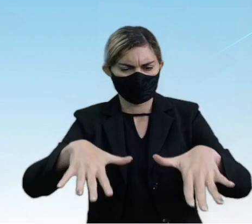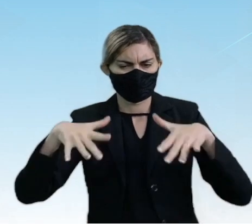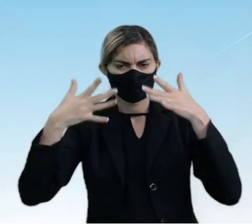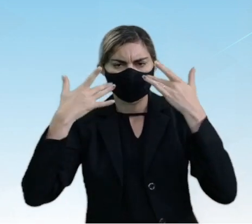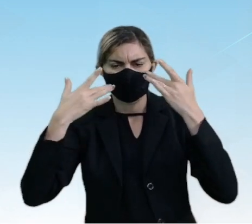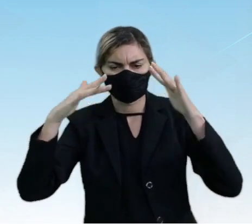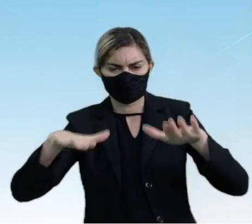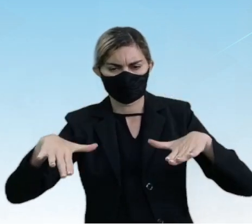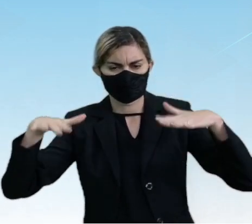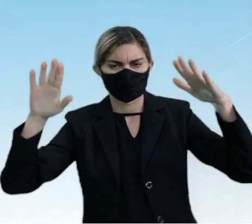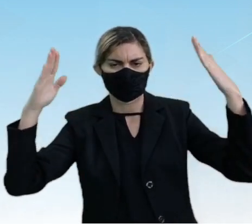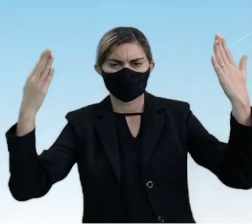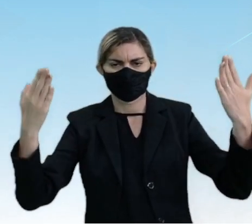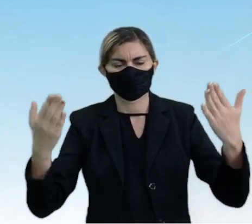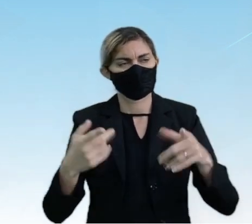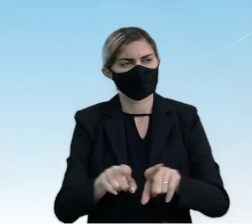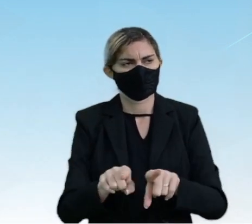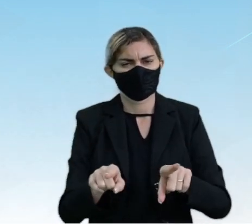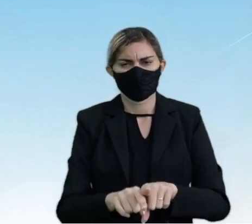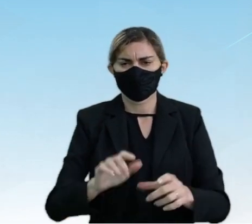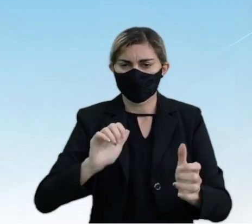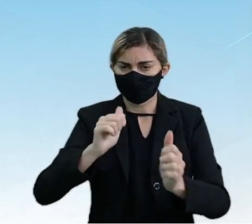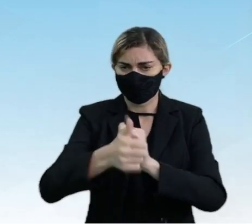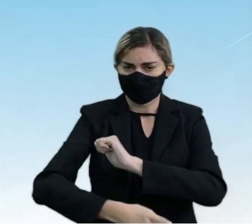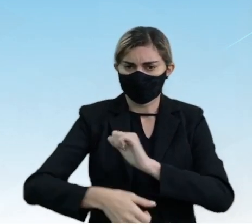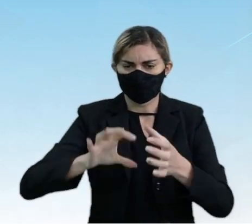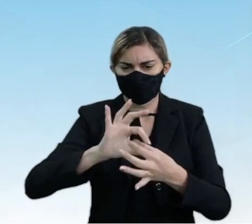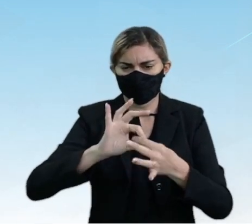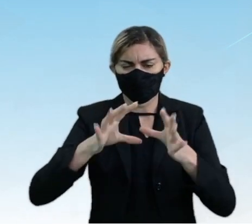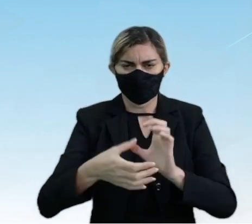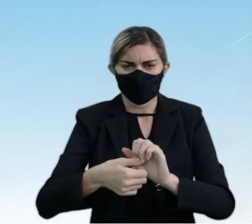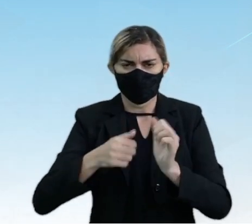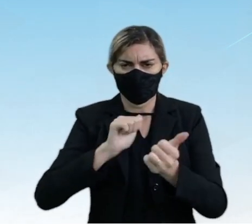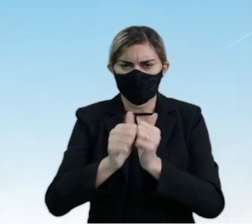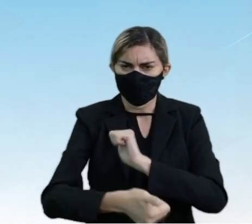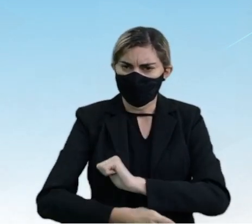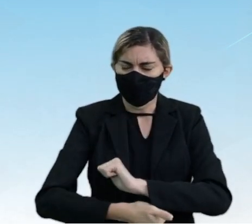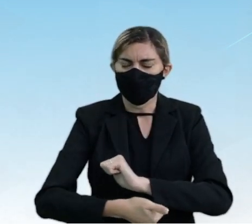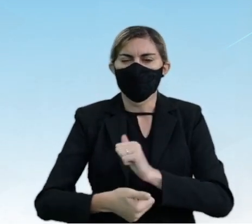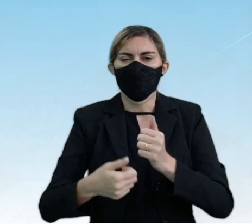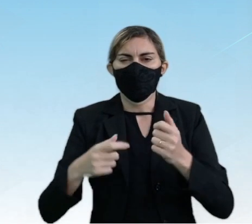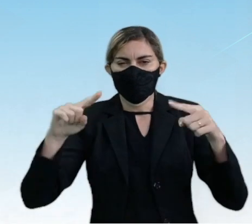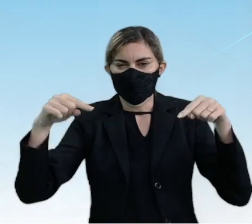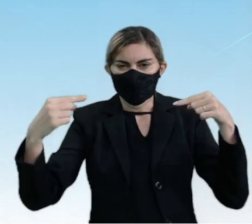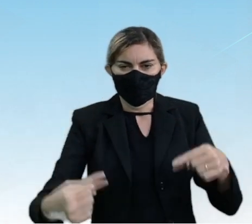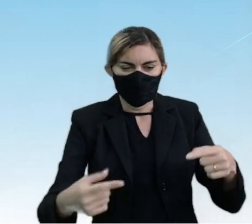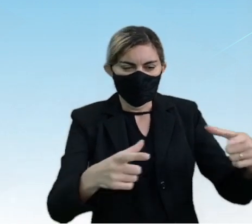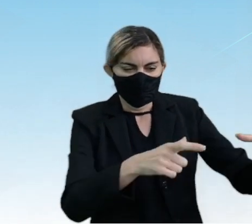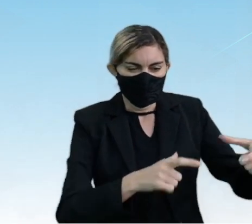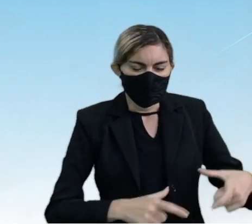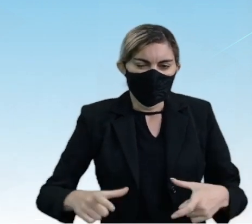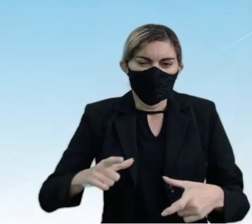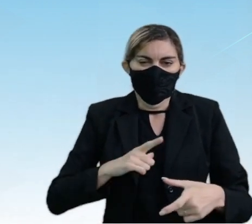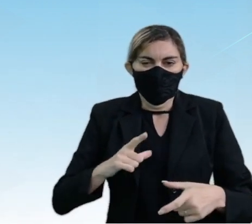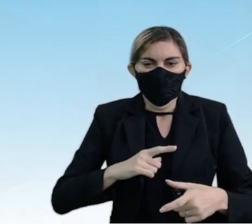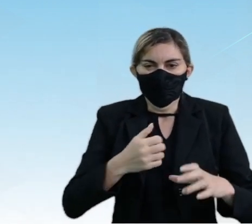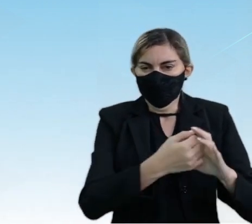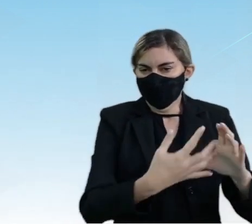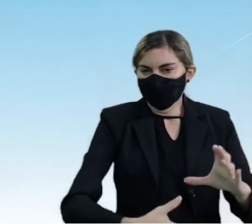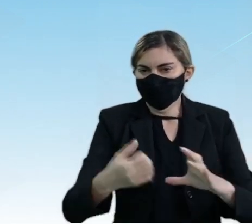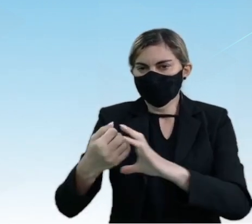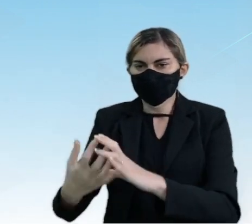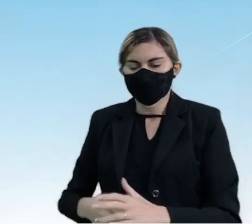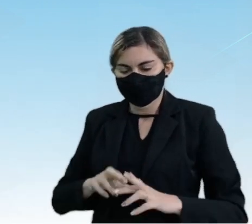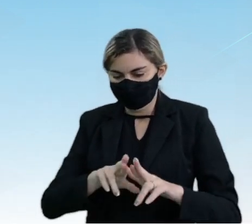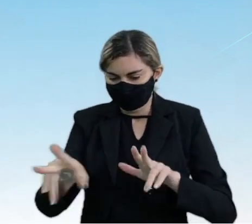daquela festividade, né? Assim também como nos jogos. Tinha os jogos lá competitivos que aconteciam, né? Cada região tinha os seus mais característicos e os